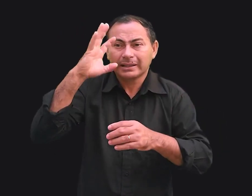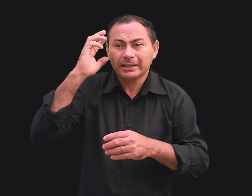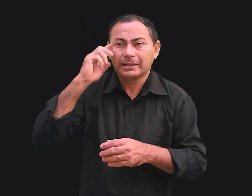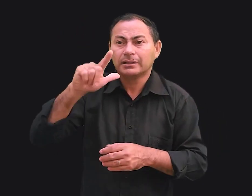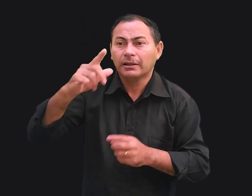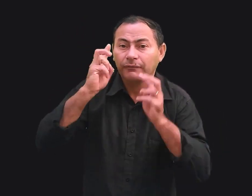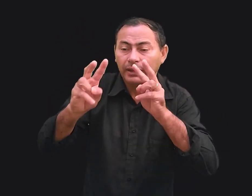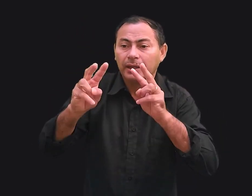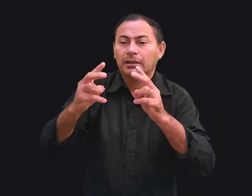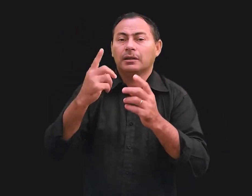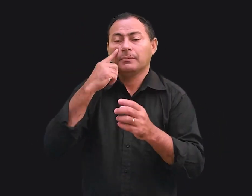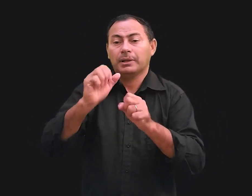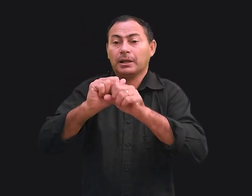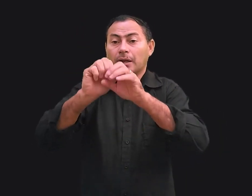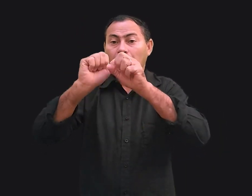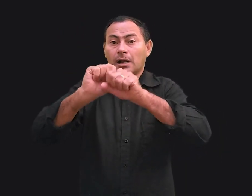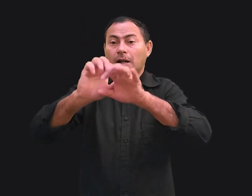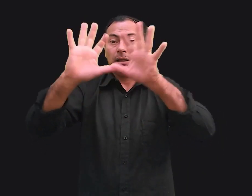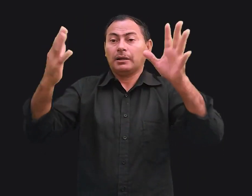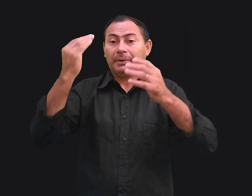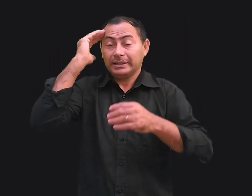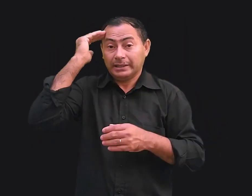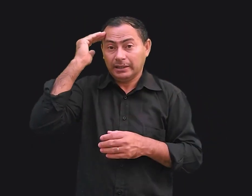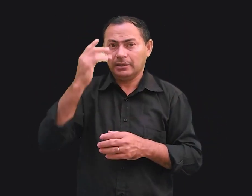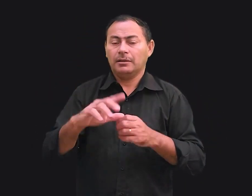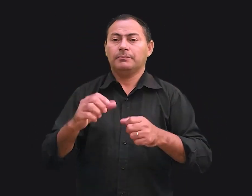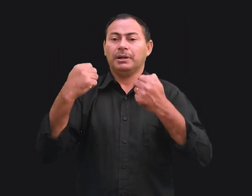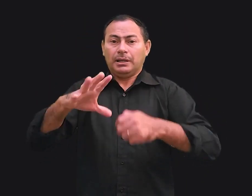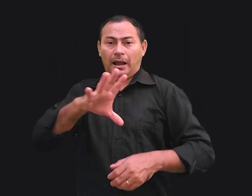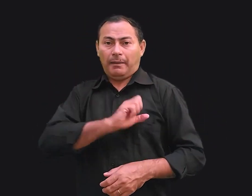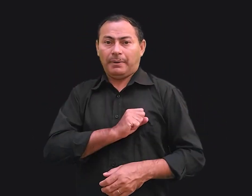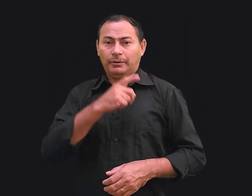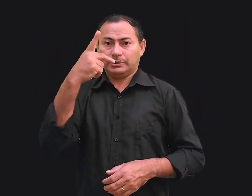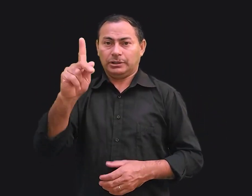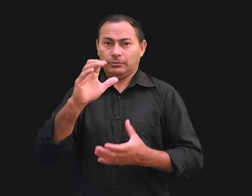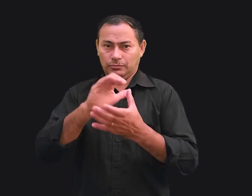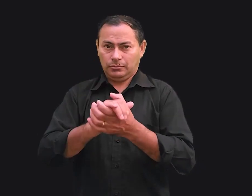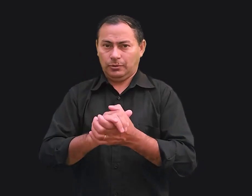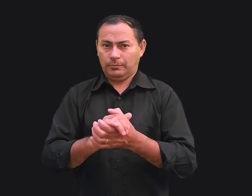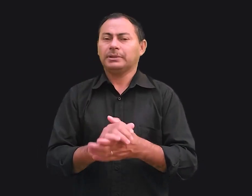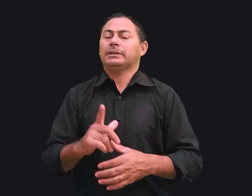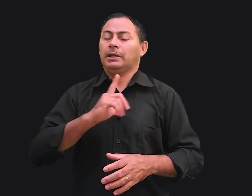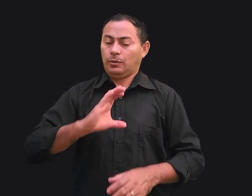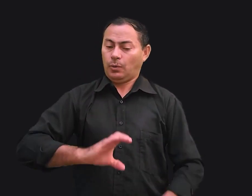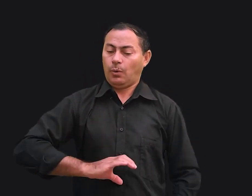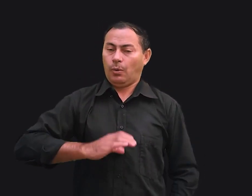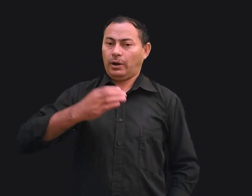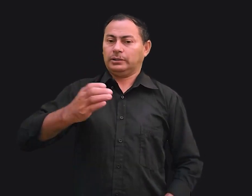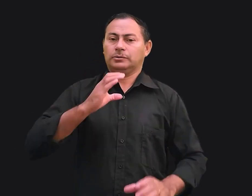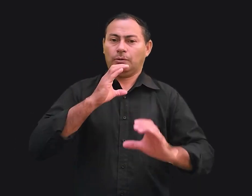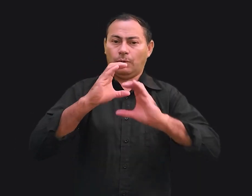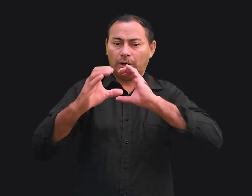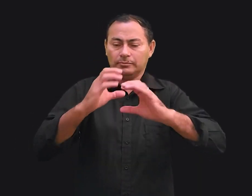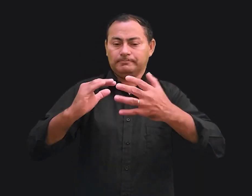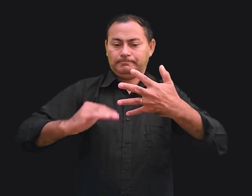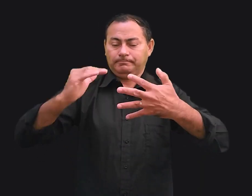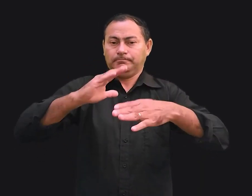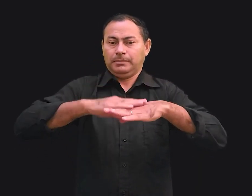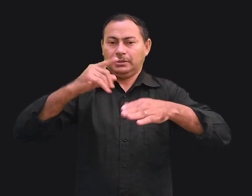cônjuge e ouvidos, claro, para ouvi-lo. Você deve amar o seu cônjuge e deve ter coragem quando se comunicar em um nível mais